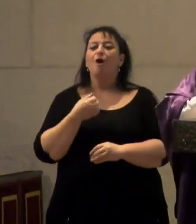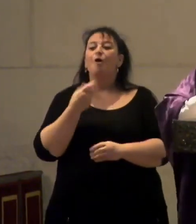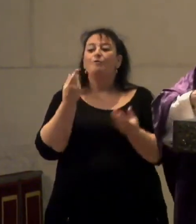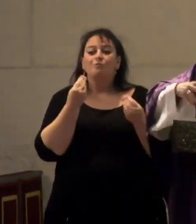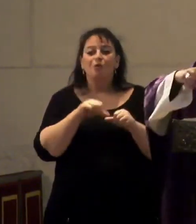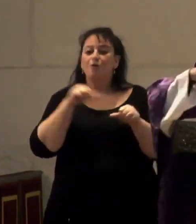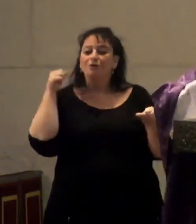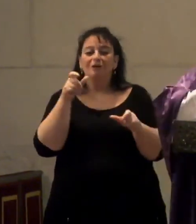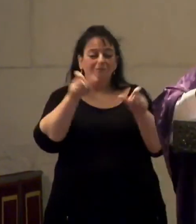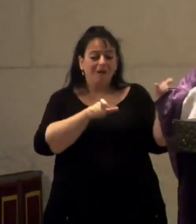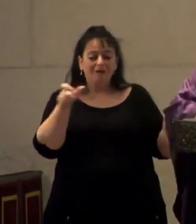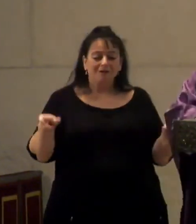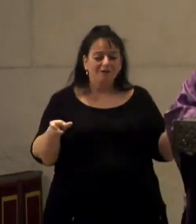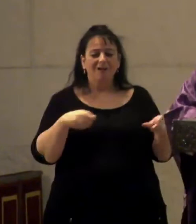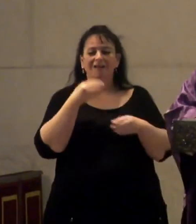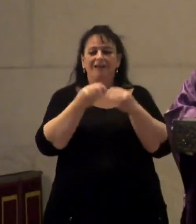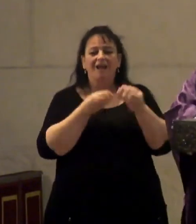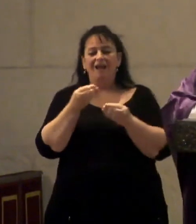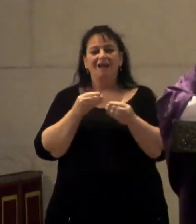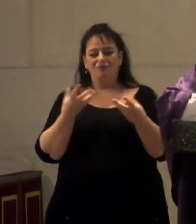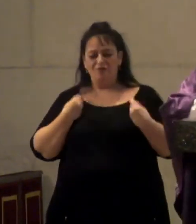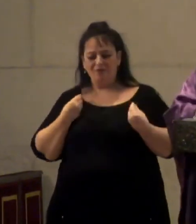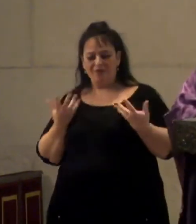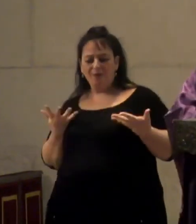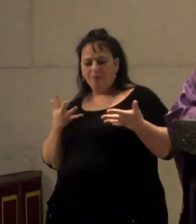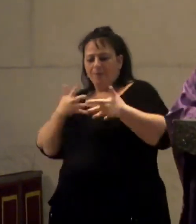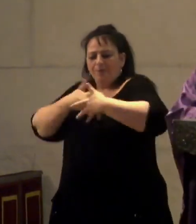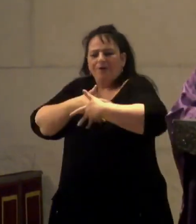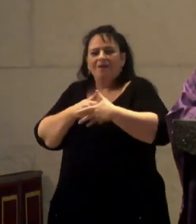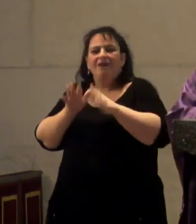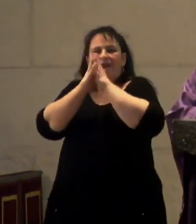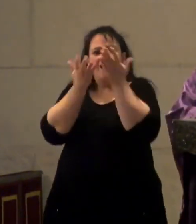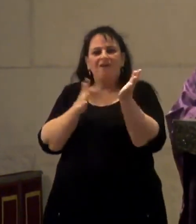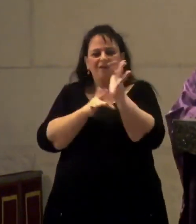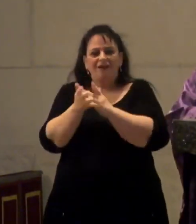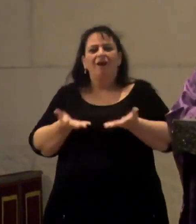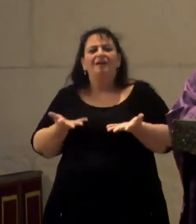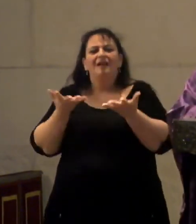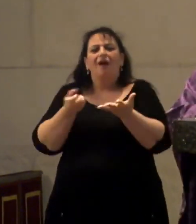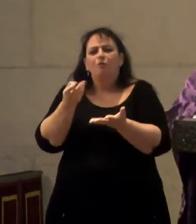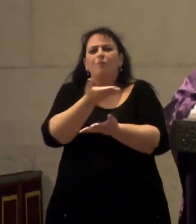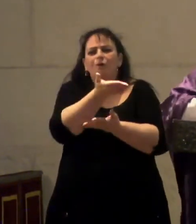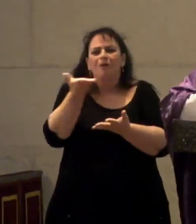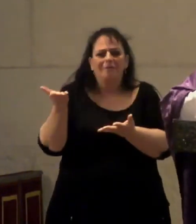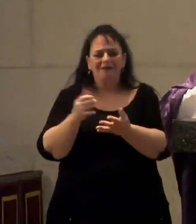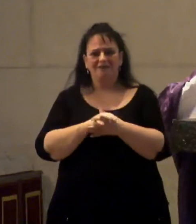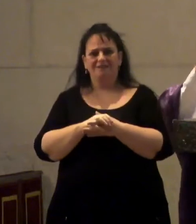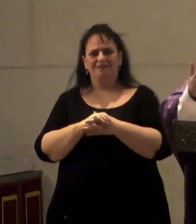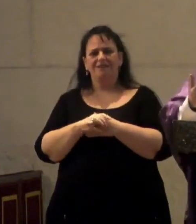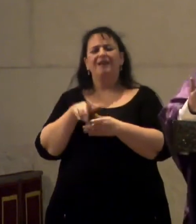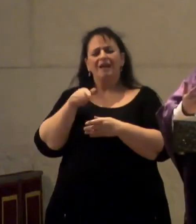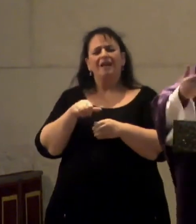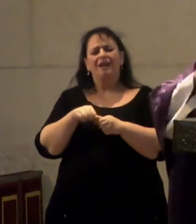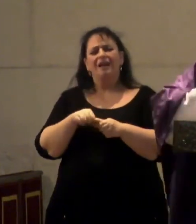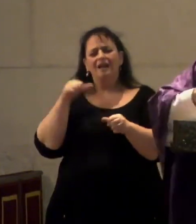de su vida el estilo del Evangelio, que se han entregado por los demás, que han estado